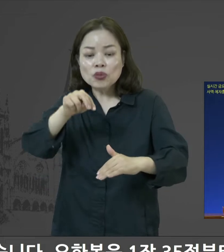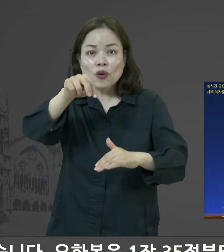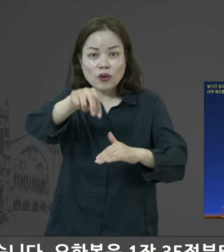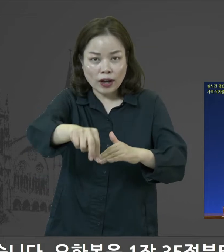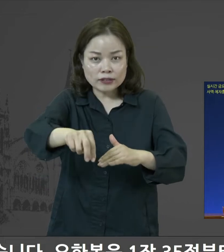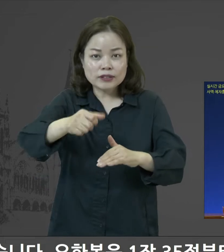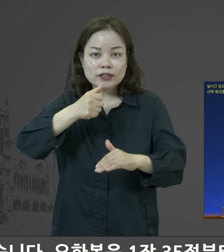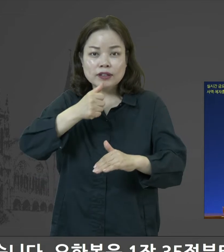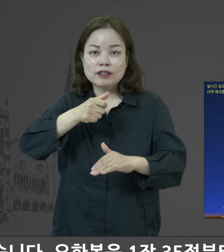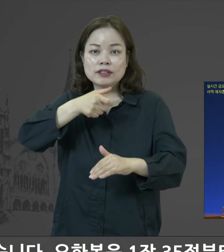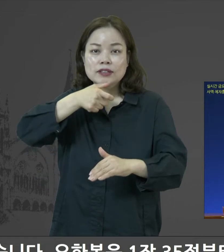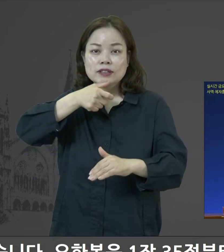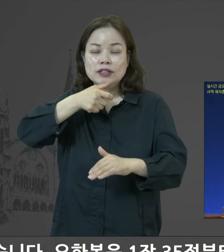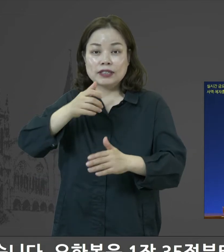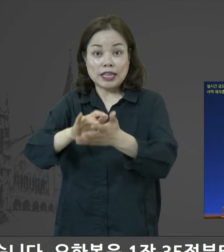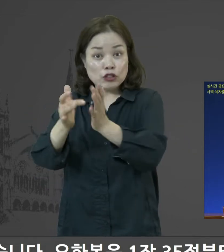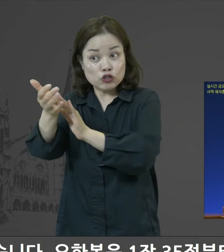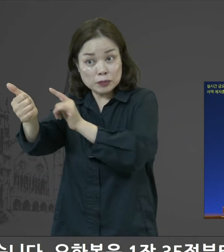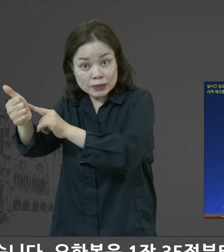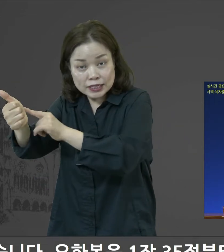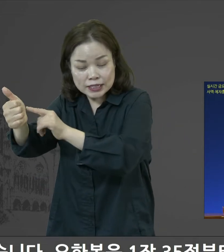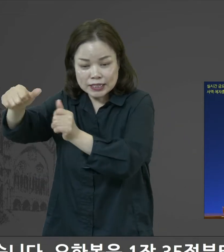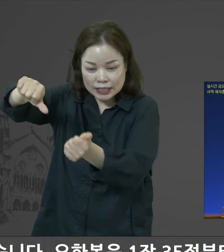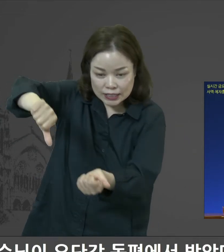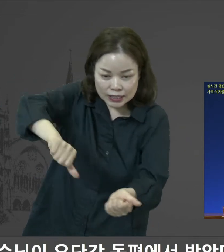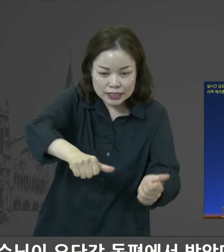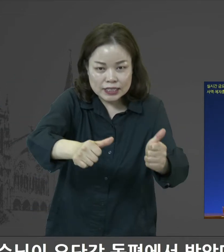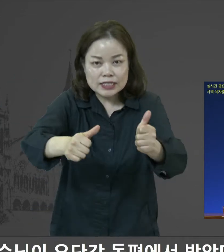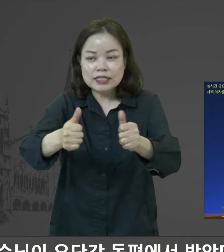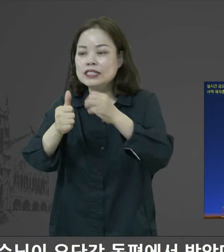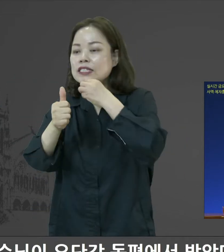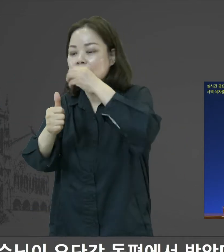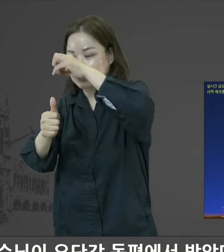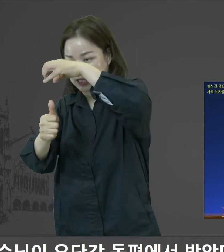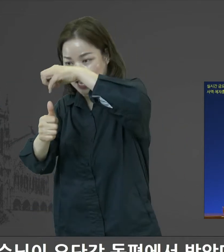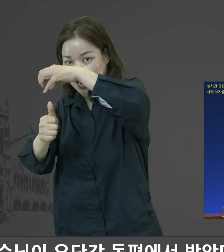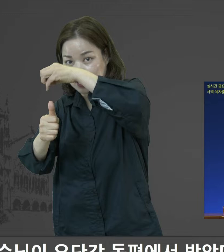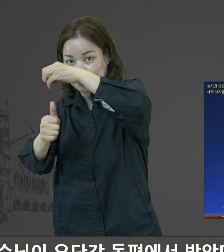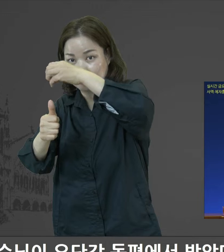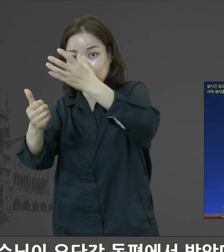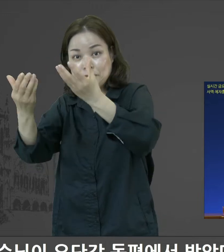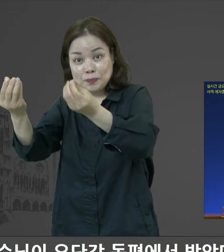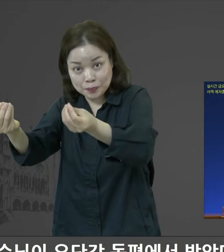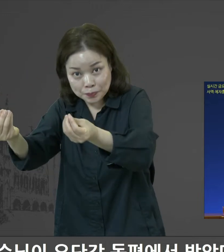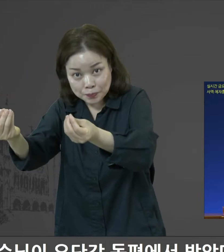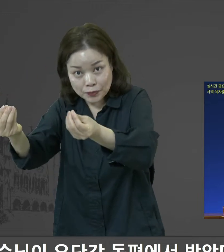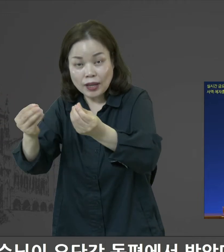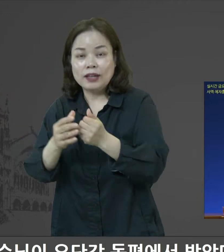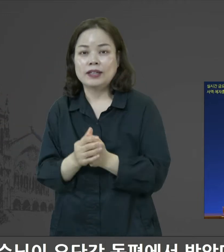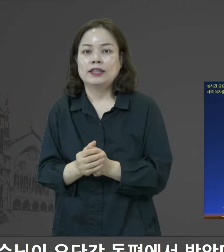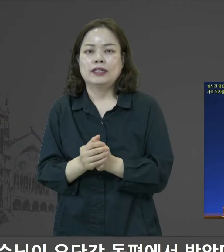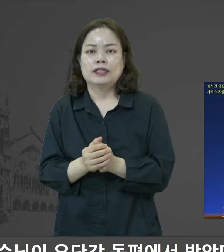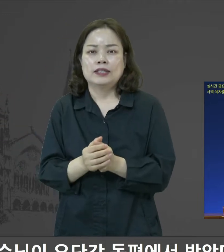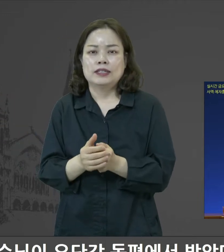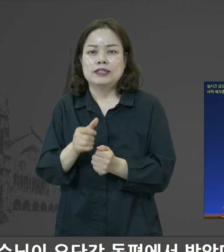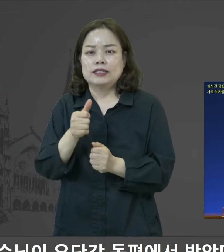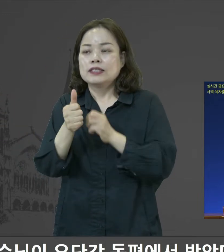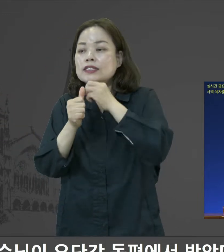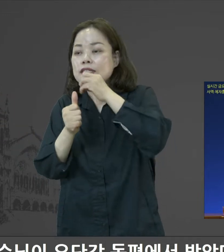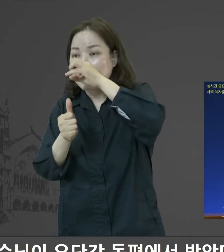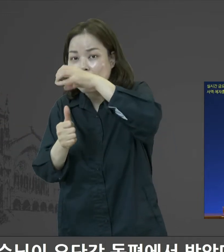받은 겁니다. 이제 거기 지역에 이제 물이 많은 곳에서 세례를 받았고, 그 세례를